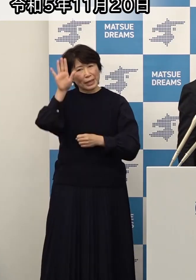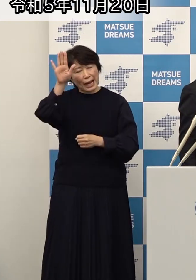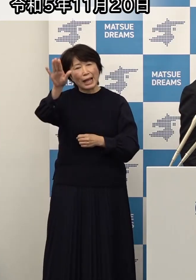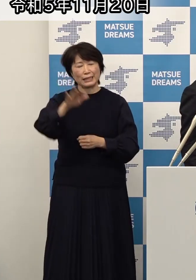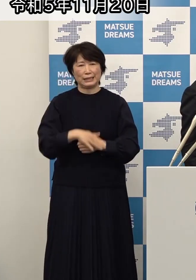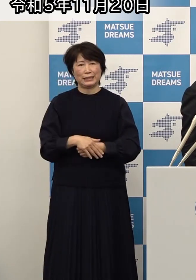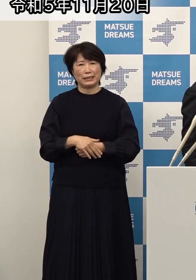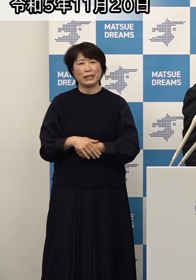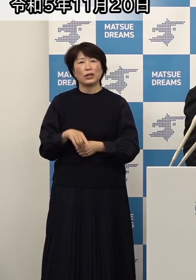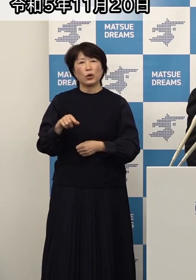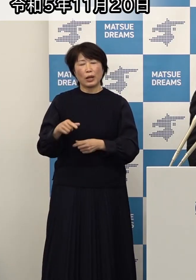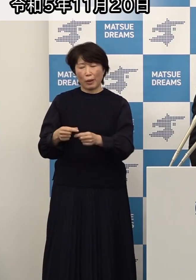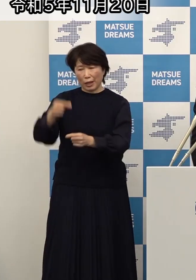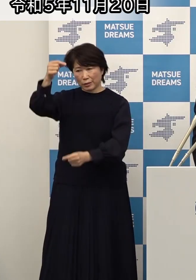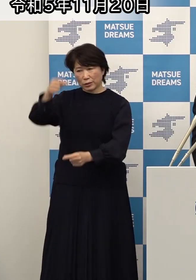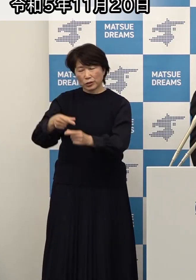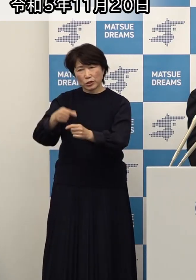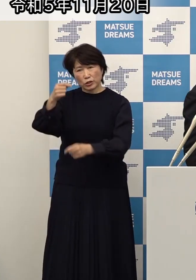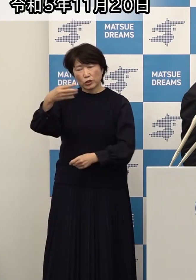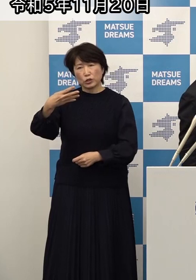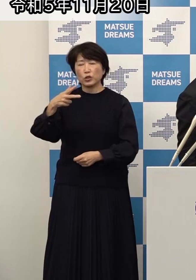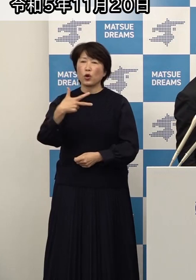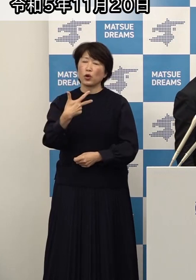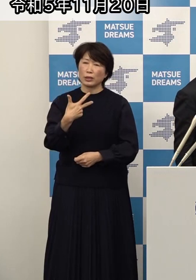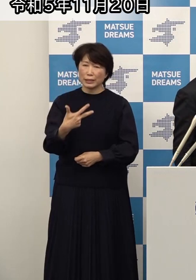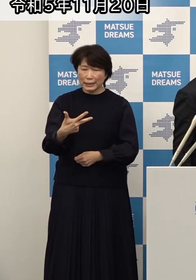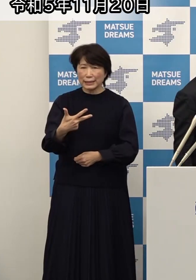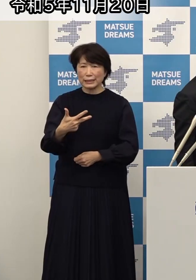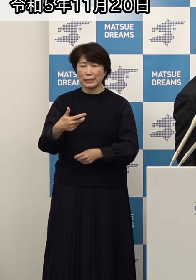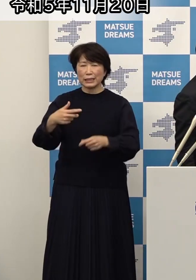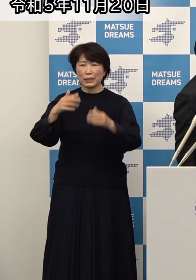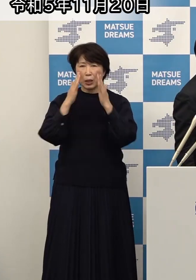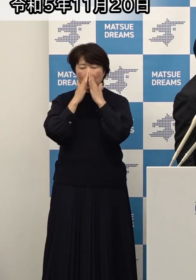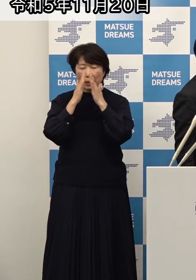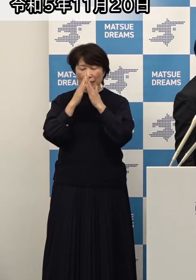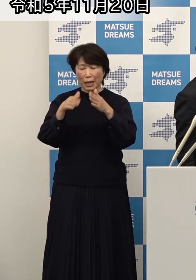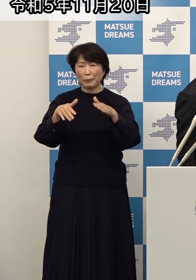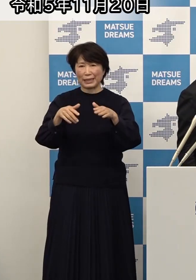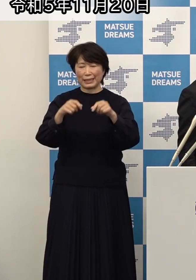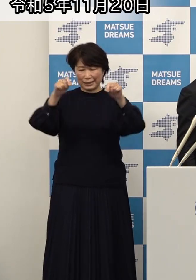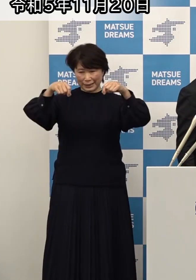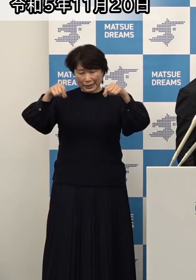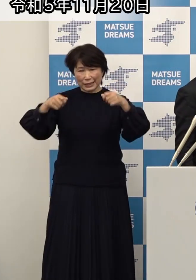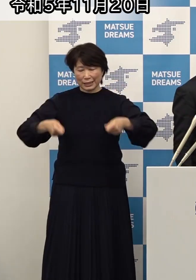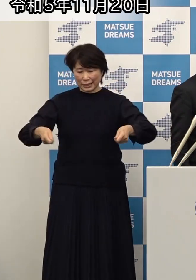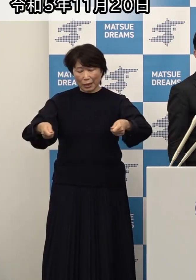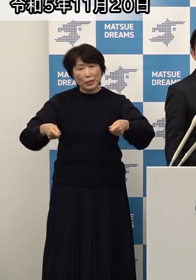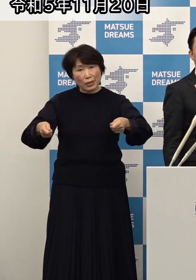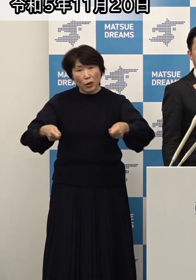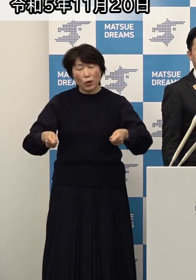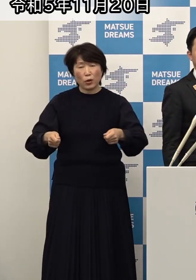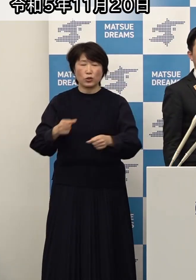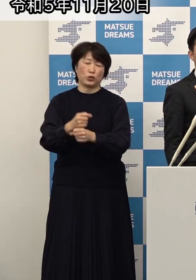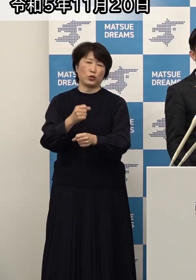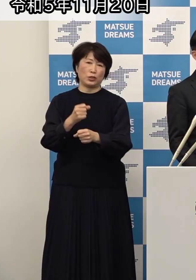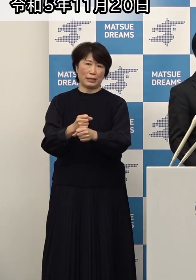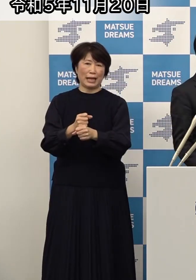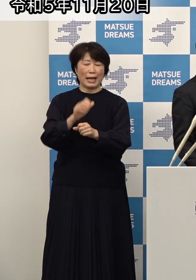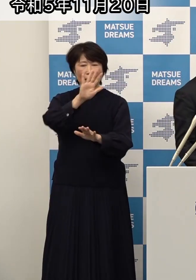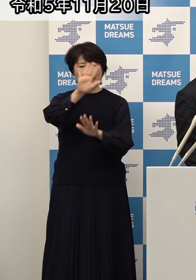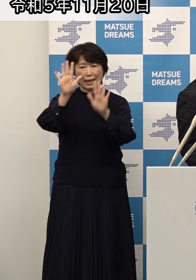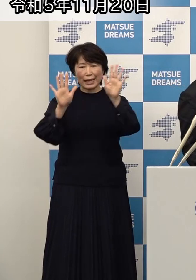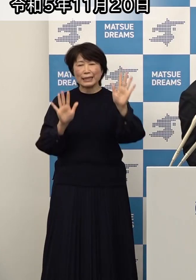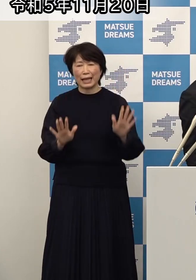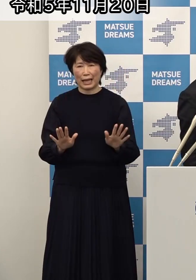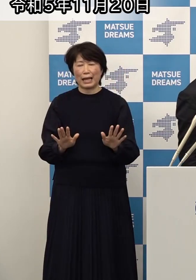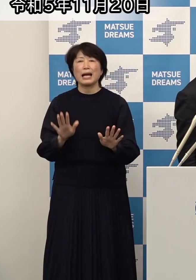で作りましたヨシ紙に手形を押して、松江を 守ろうというふうな目標をですね、それぞれに書いて